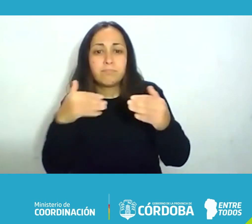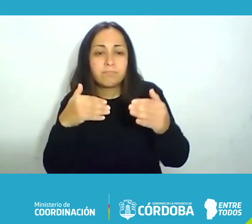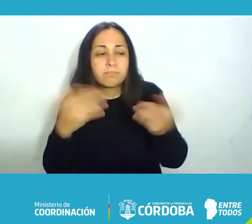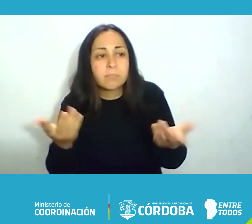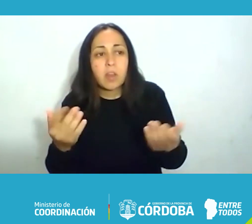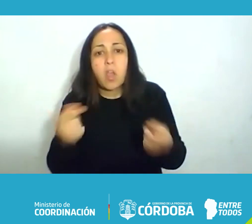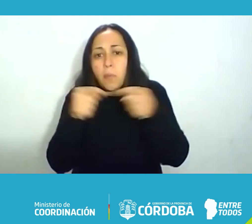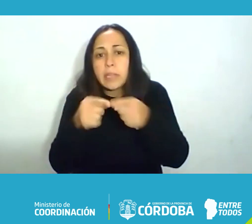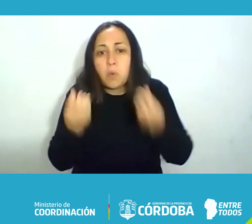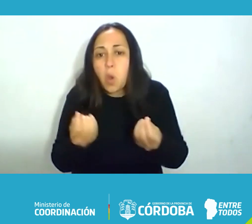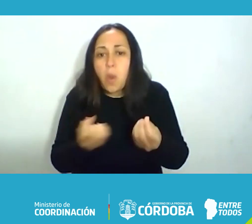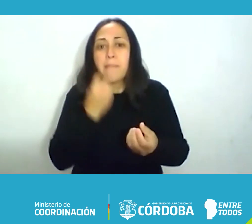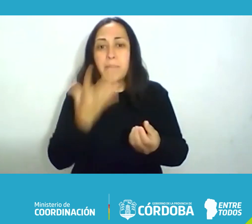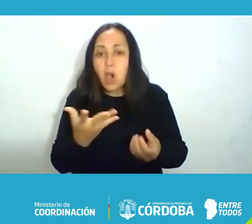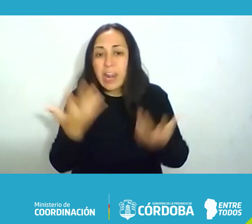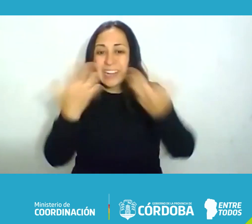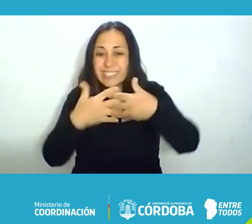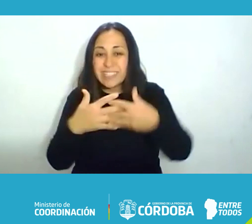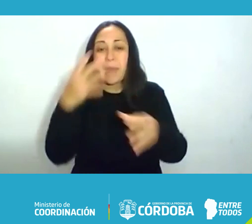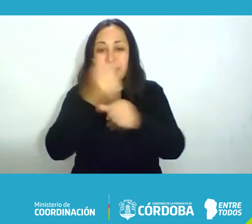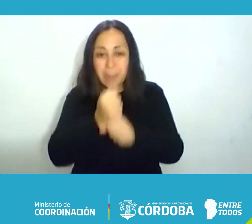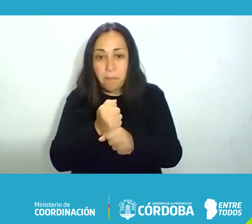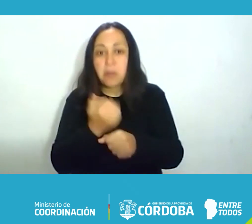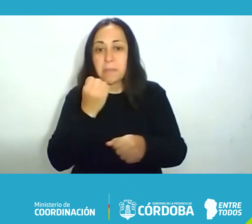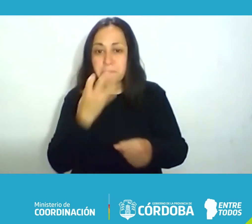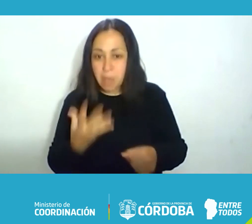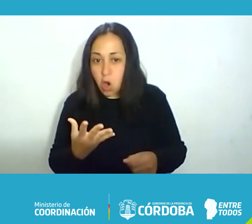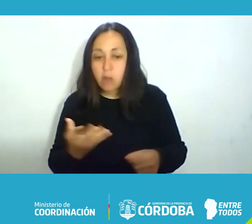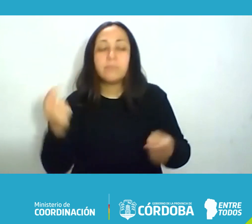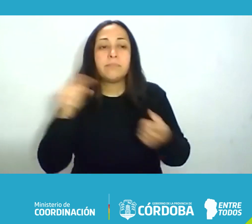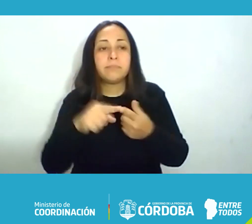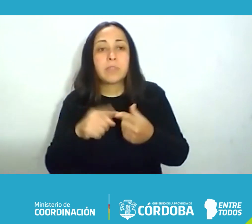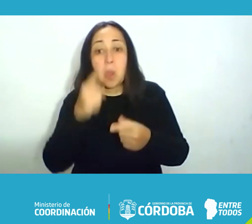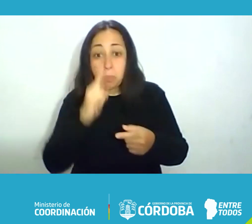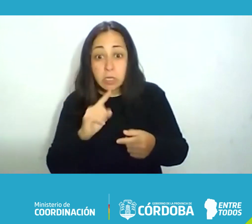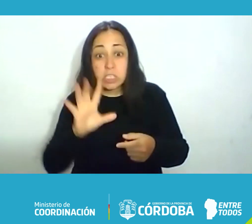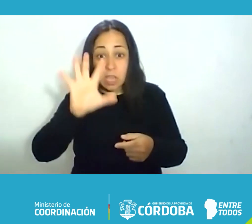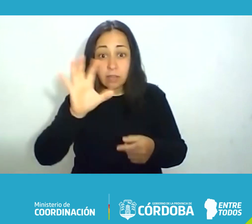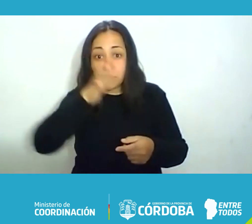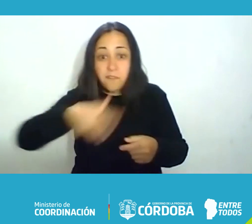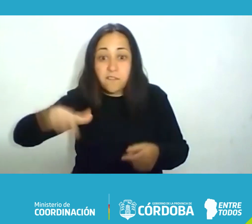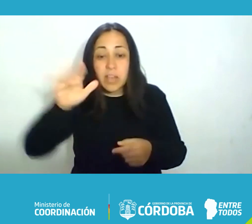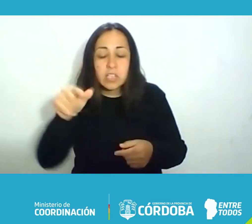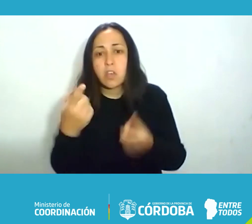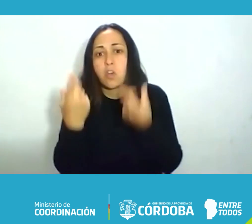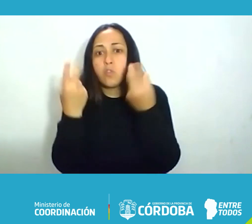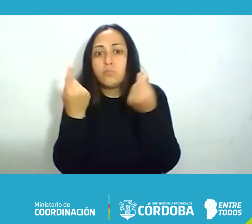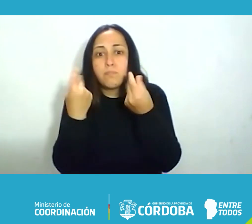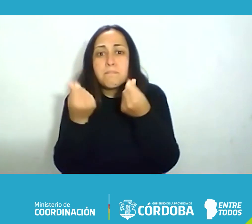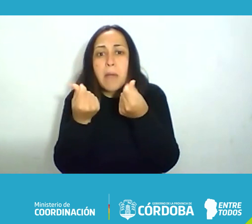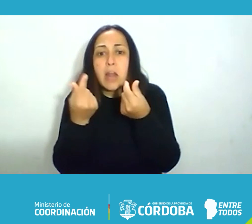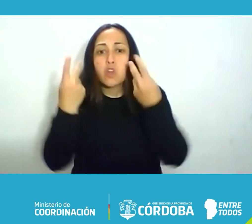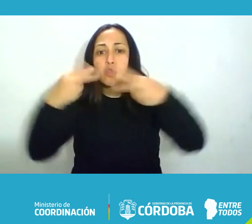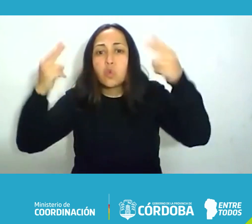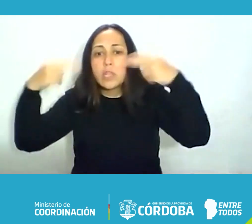El propósito es el de mejorar el sistema de transporte. Expresa que el Valle de Punilla es de alto valor turístico. Comenta